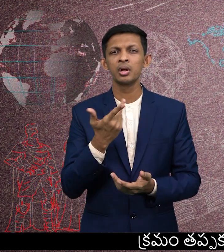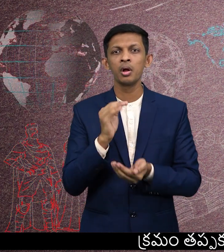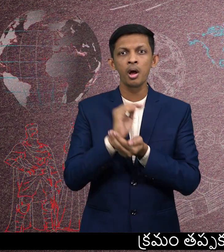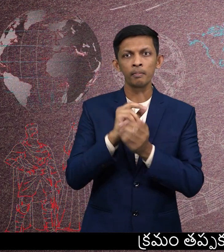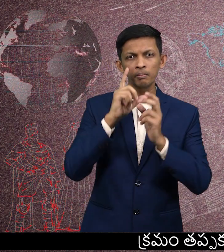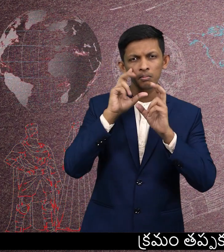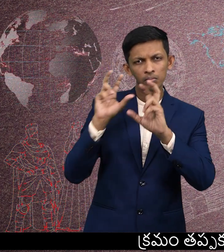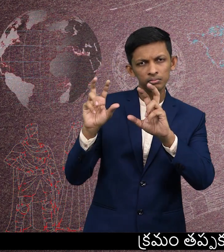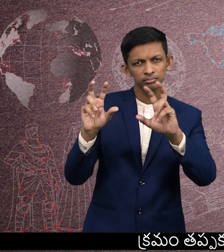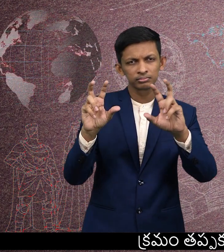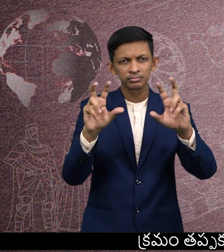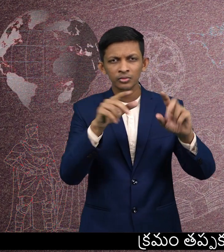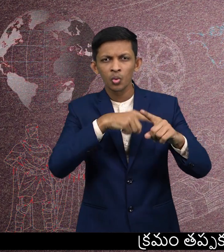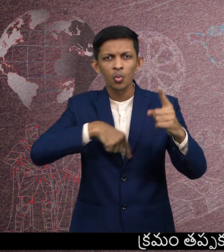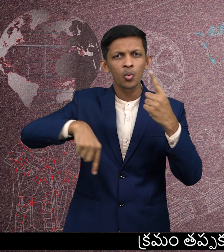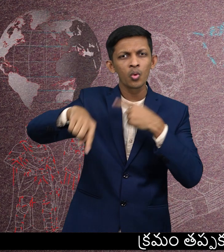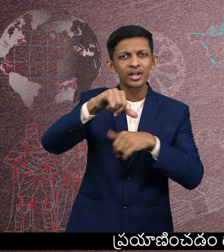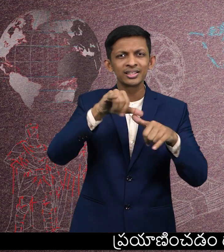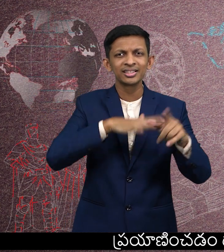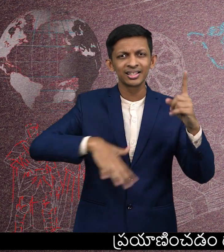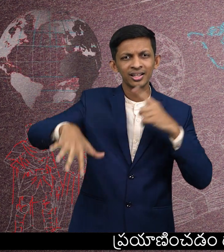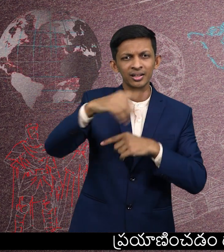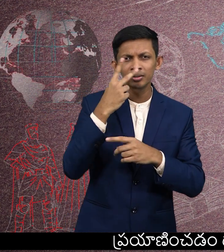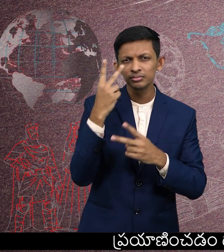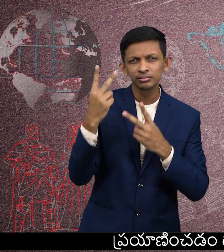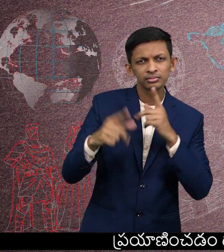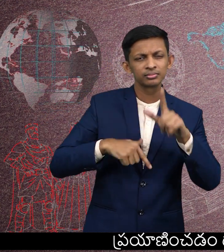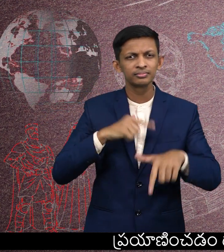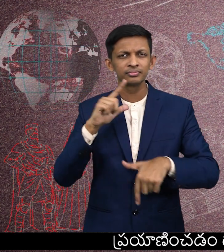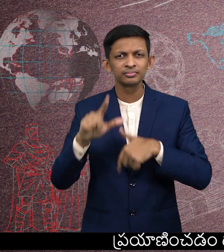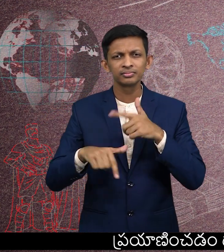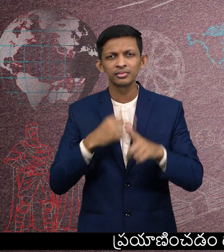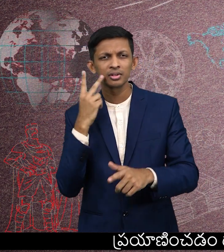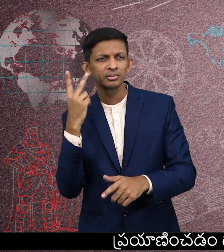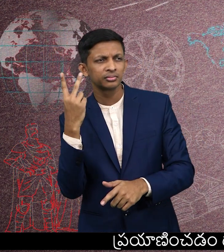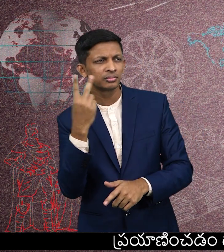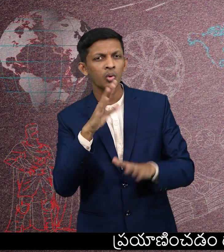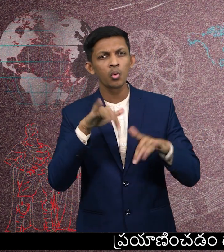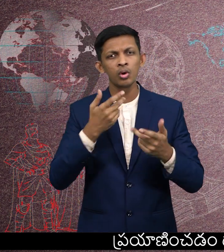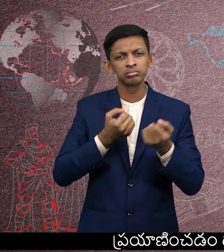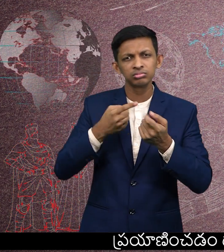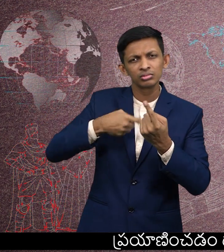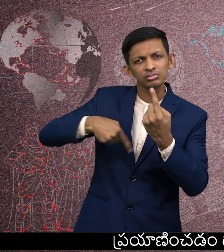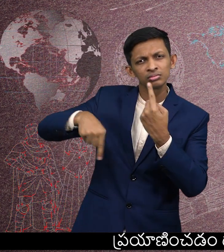క్రమం తప్పకుండా నడవటం లేదా దాని చుట్టూ ప్రయాణించటం ద్వారా ఒక ప్రాంతాన్ని పర్యవేక్షించటం.